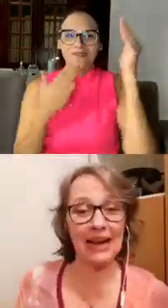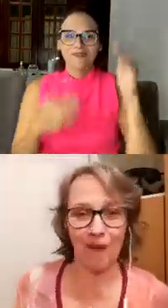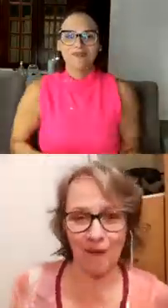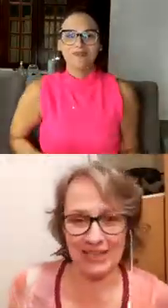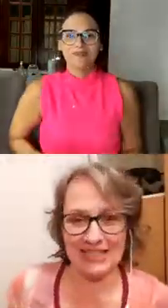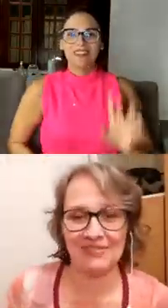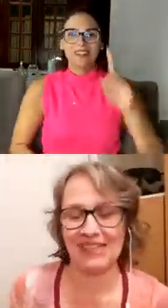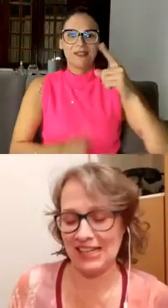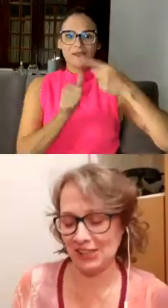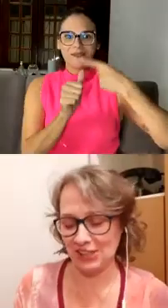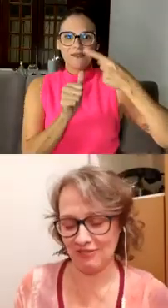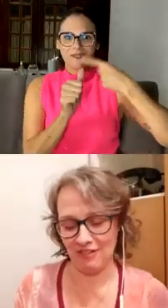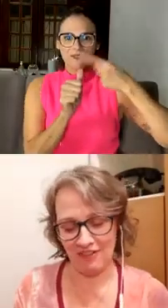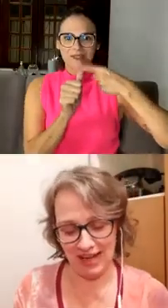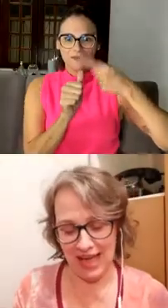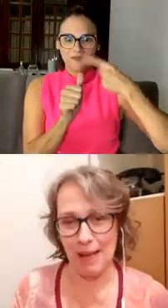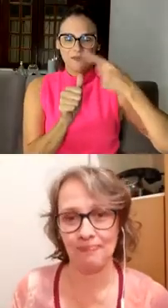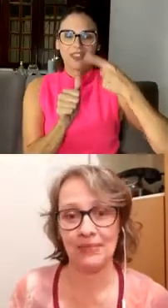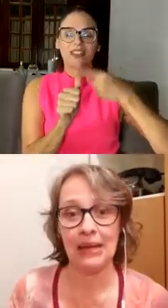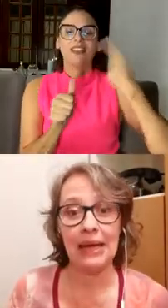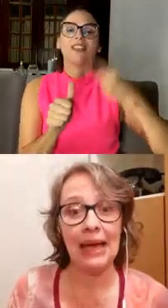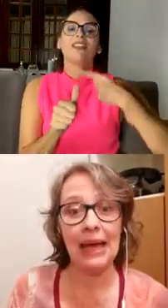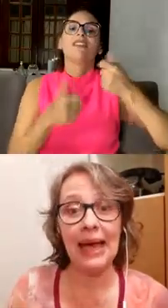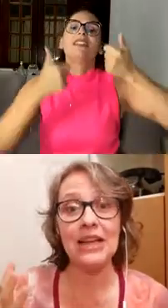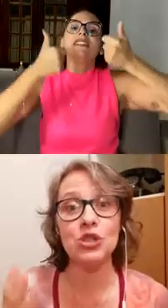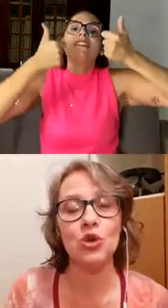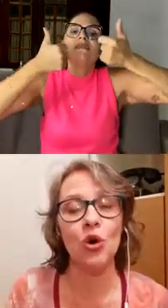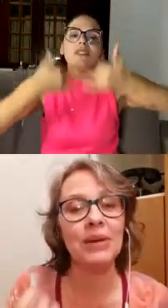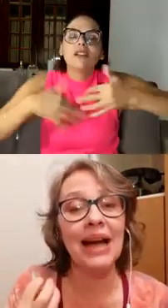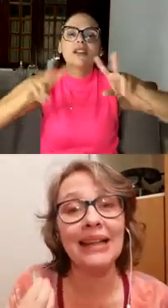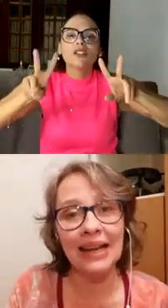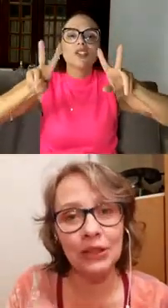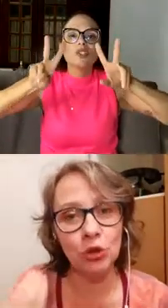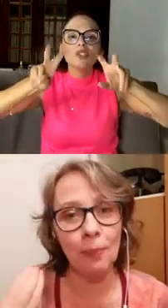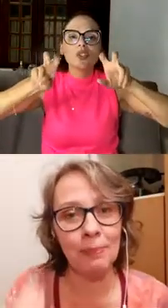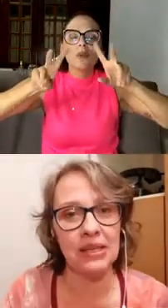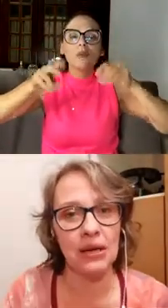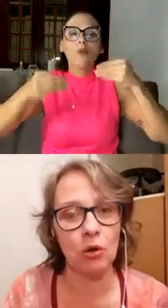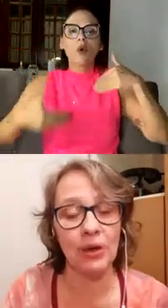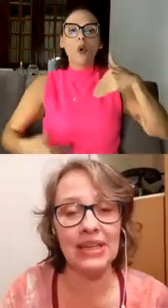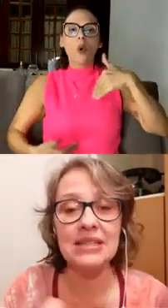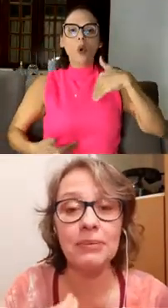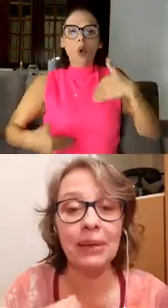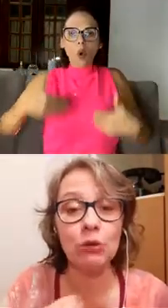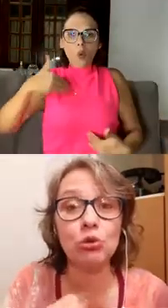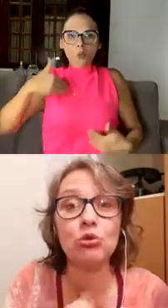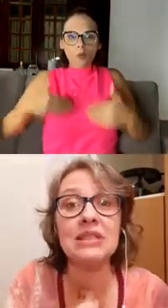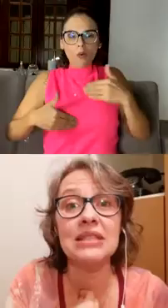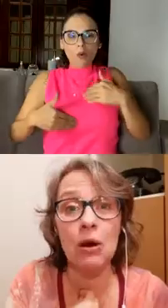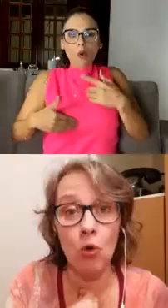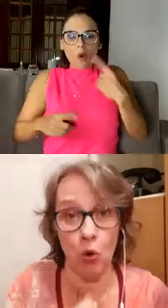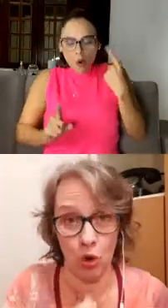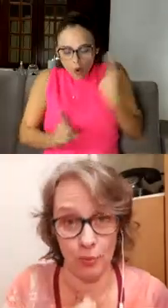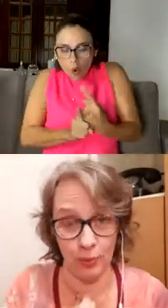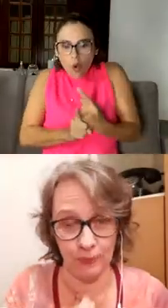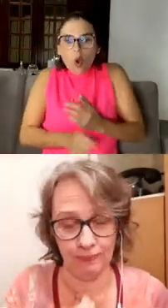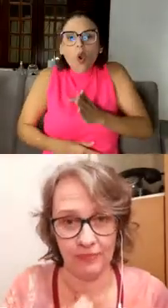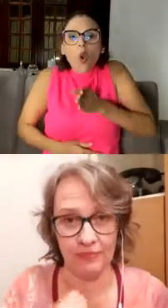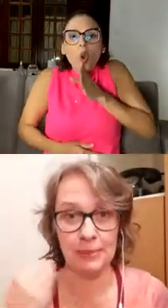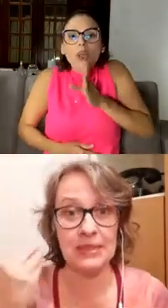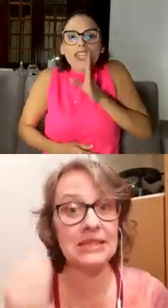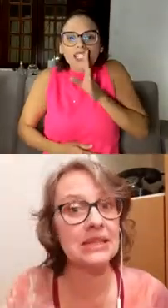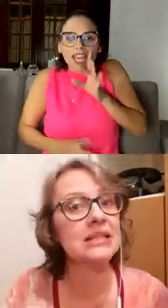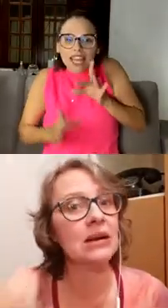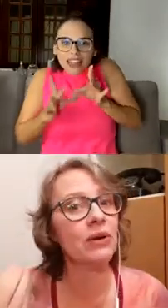Primeira coisa que a gente vai falar é sobre anatomia, conhecimento do seu corpo.